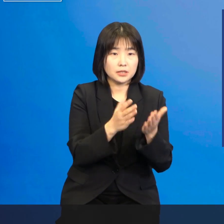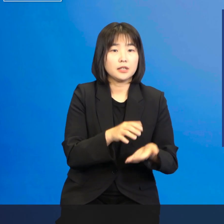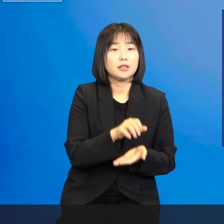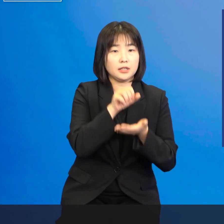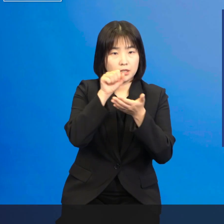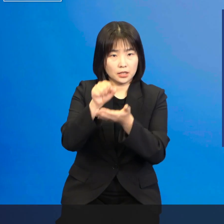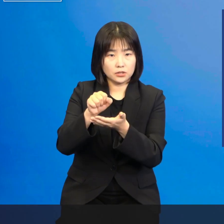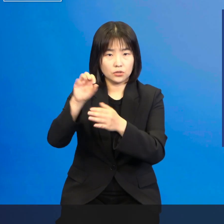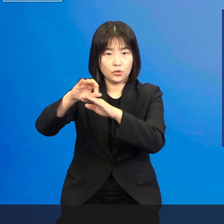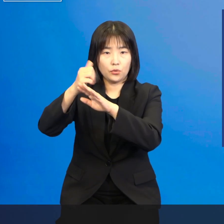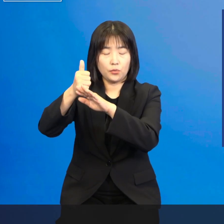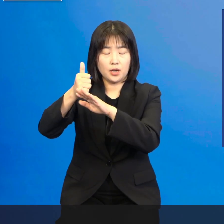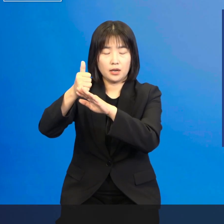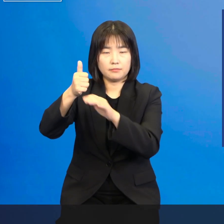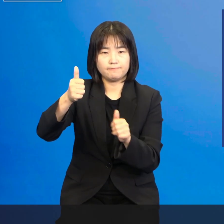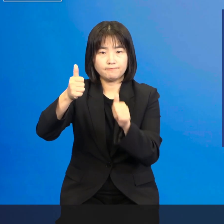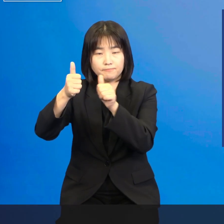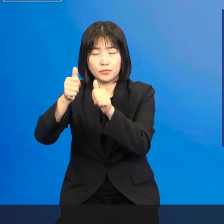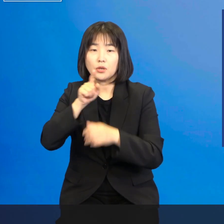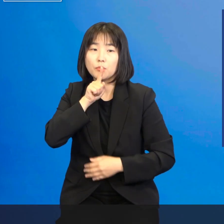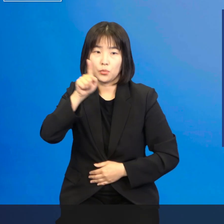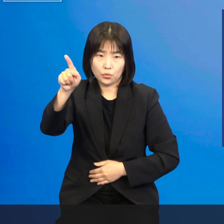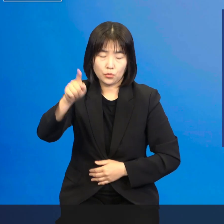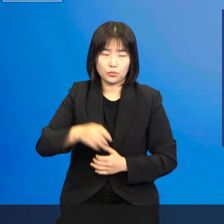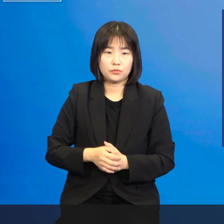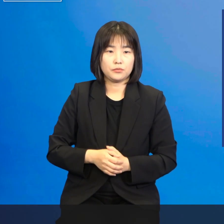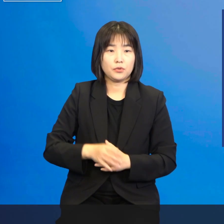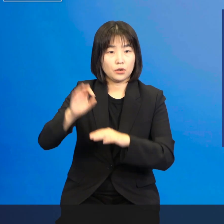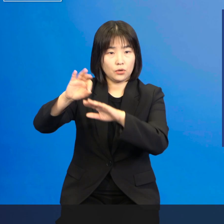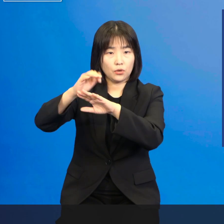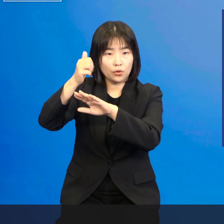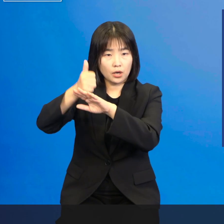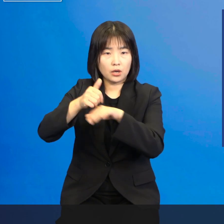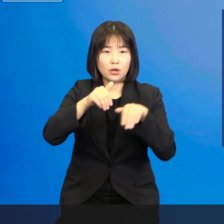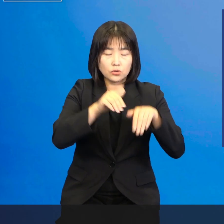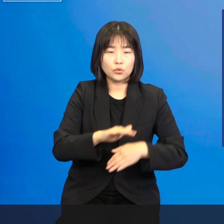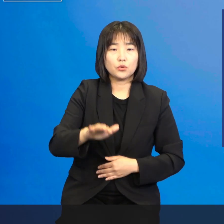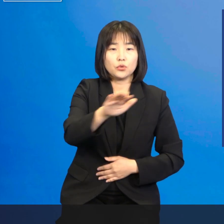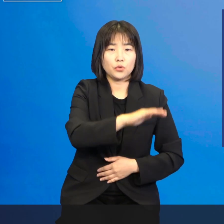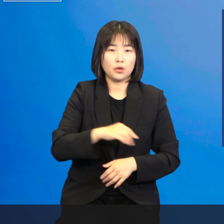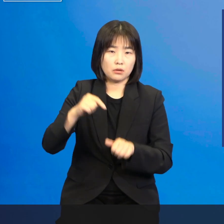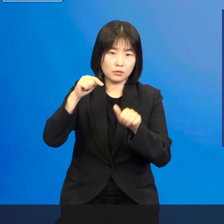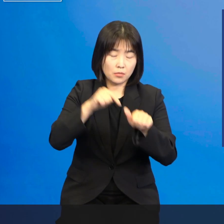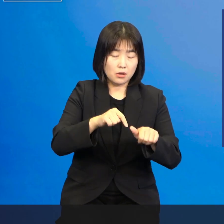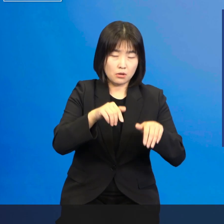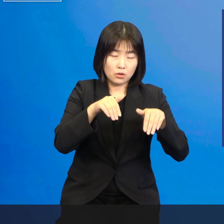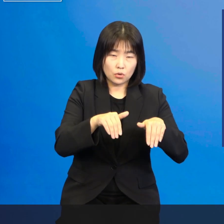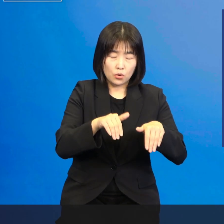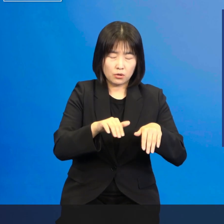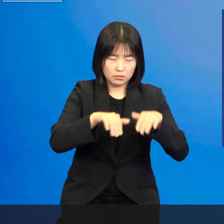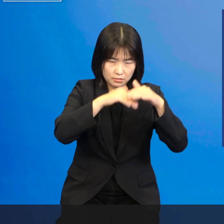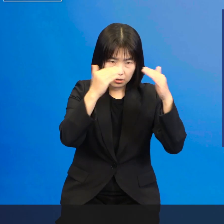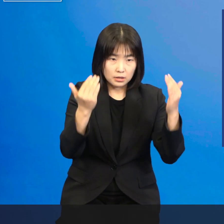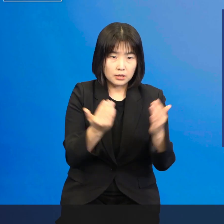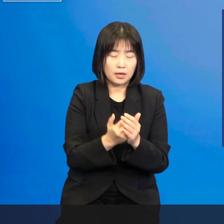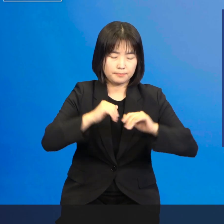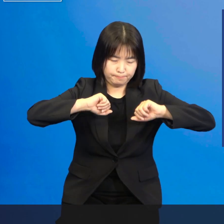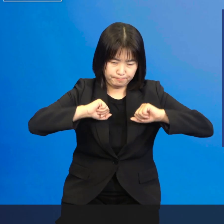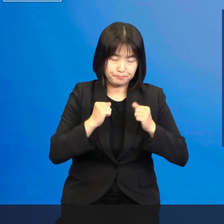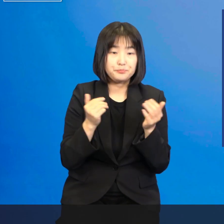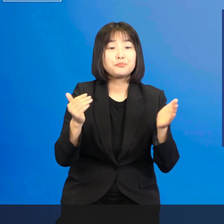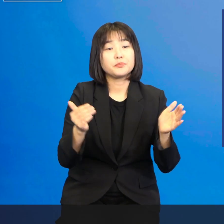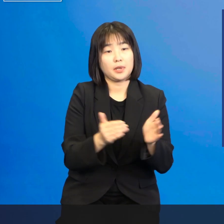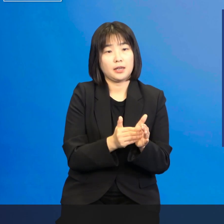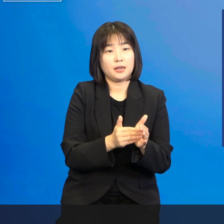책을 가지고 왕에게 나아가서 보고하였다. 임금님께서 종들에게 명령하신 것을 종들이 그대로